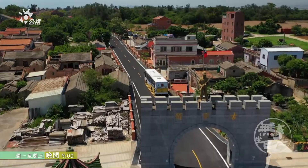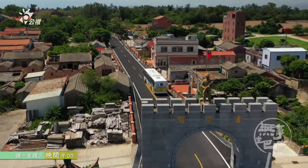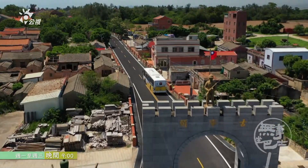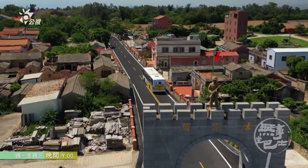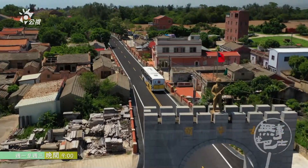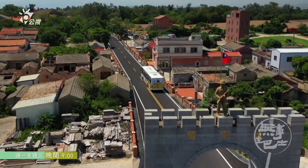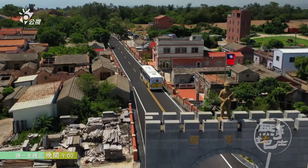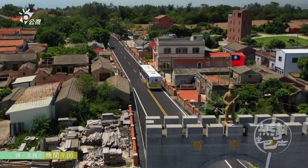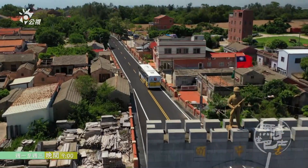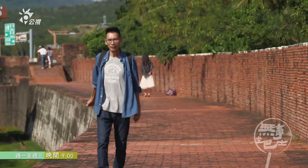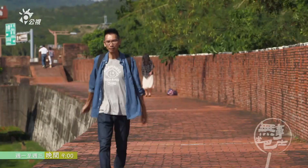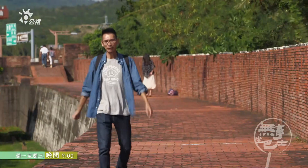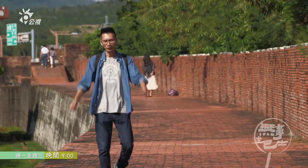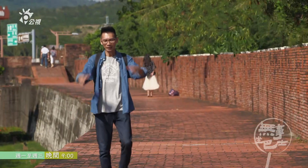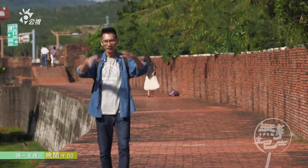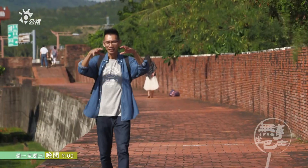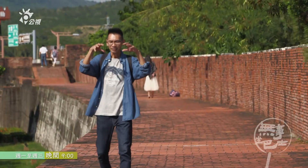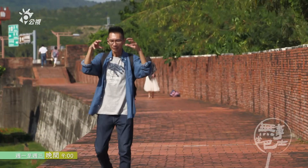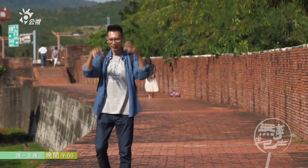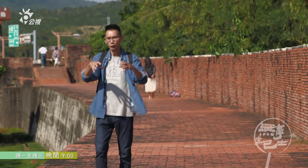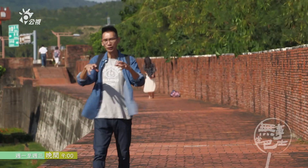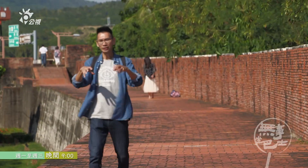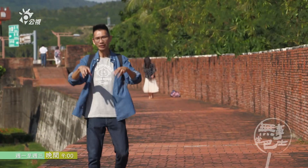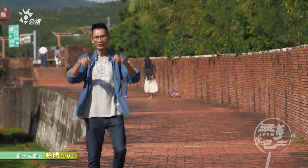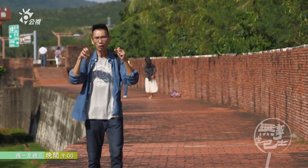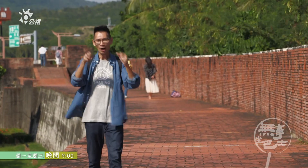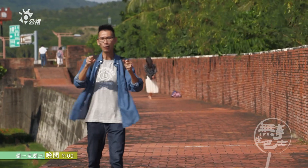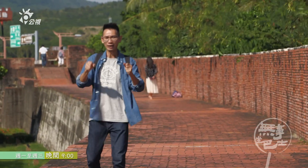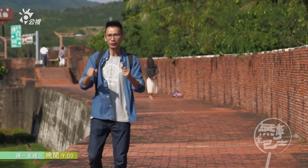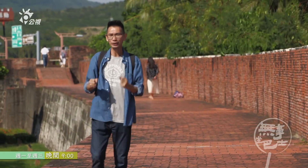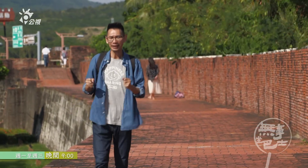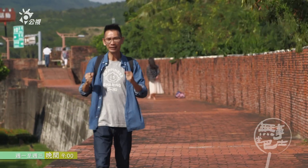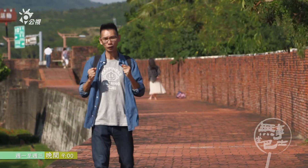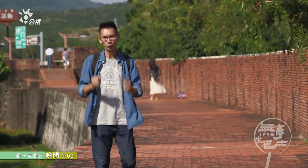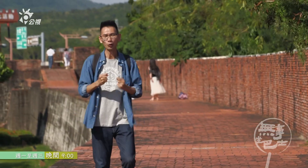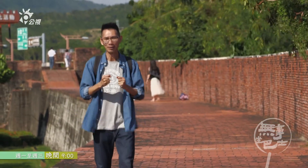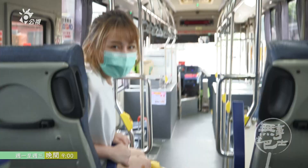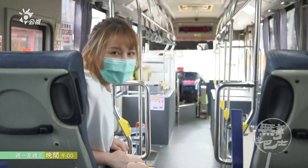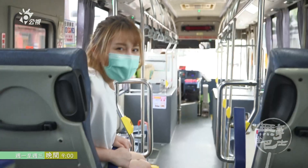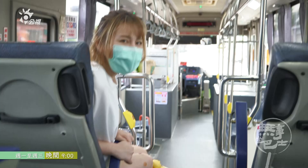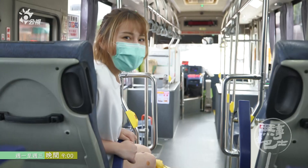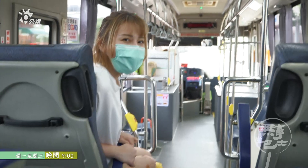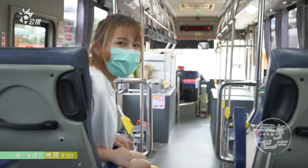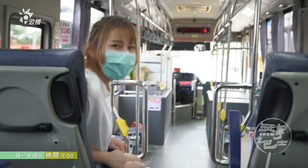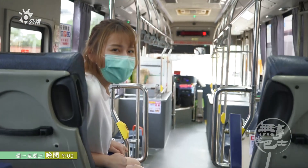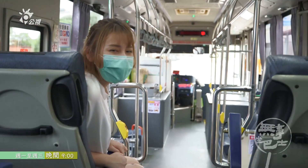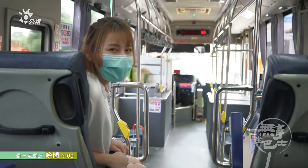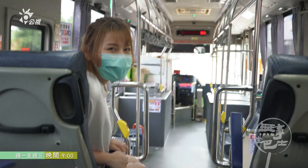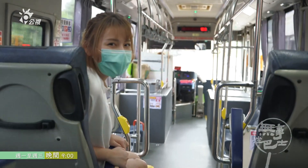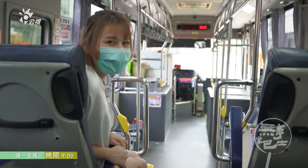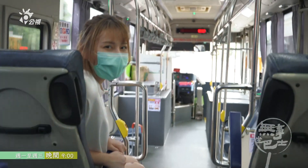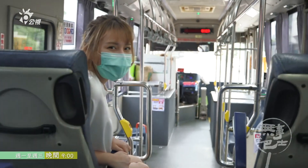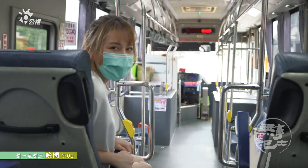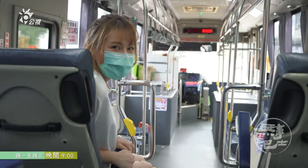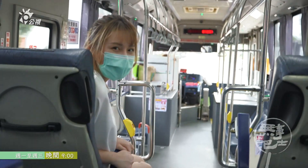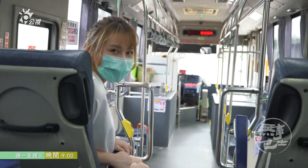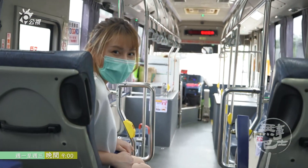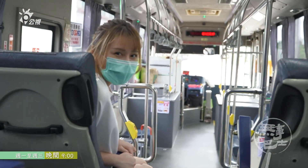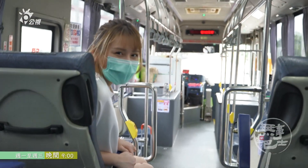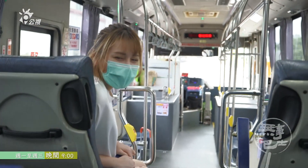这条路，我就要特别为乡村一个较繁华的所在来出发。 你的所在较少人知影，无得靠过，你